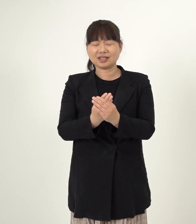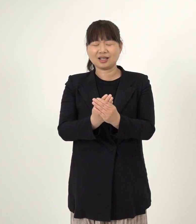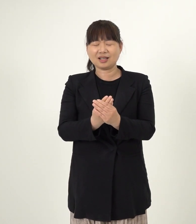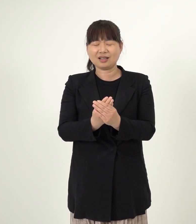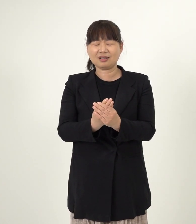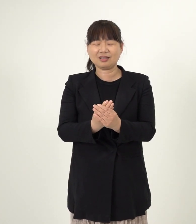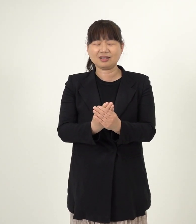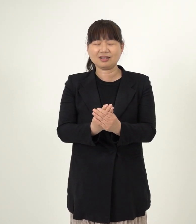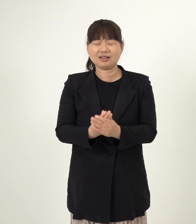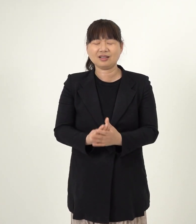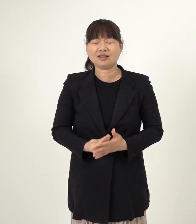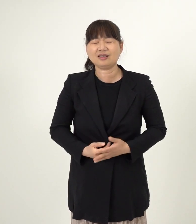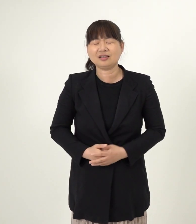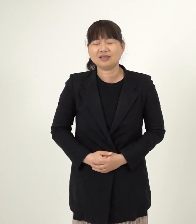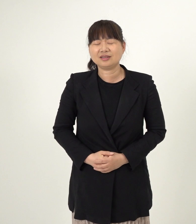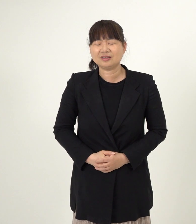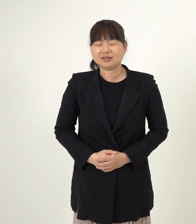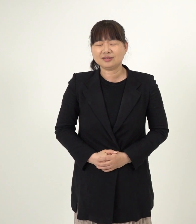완전합니다.